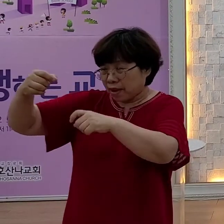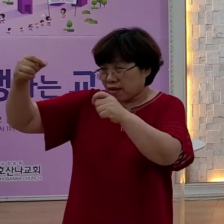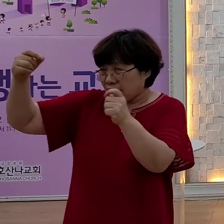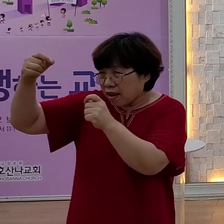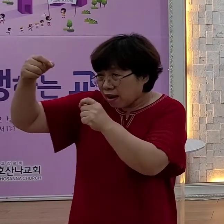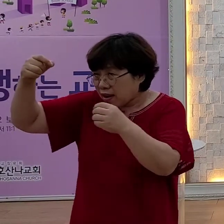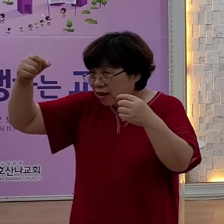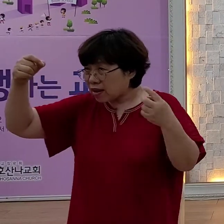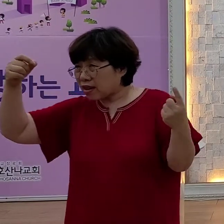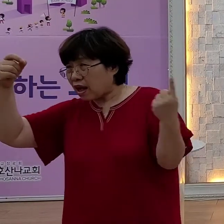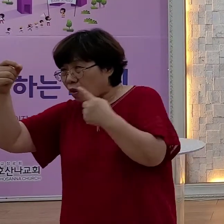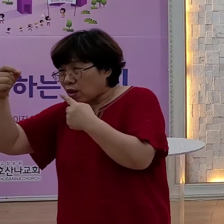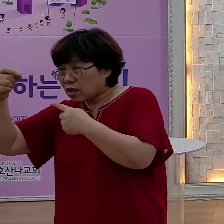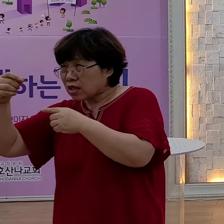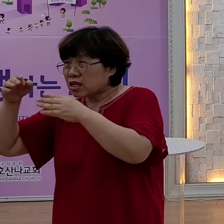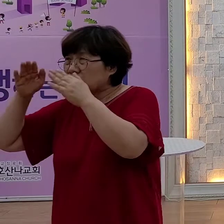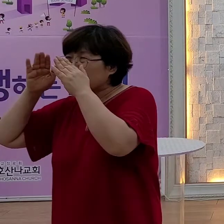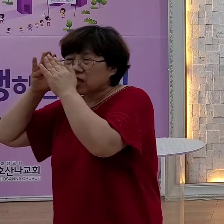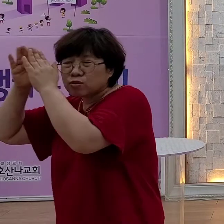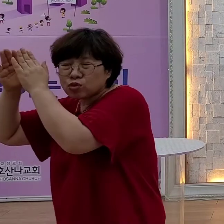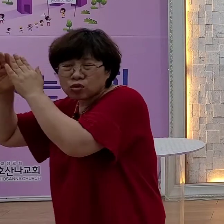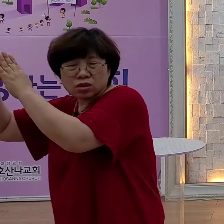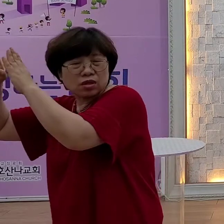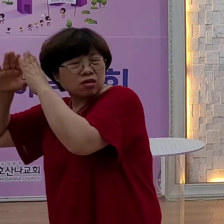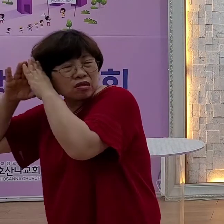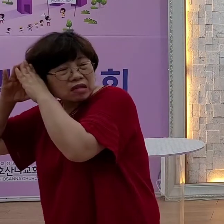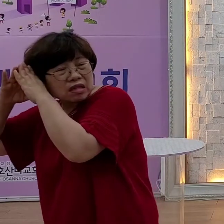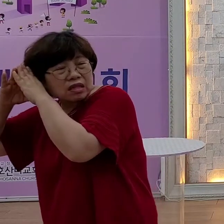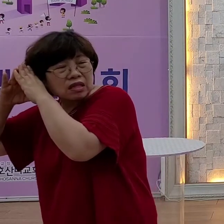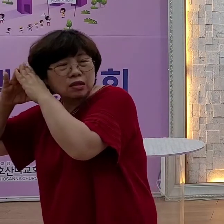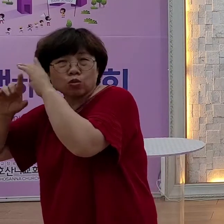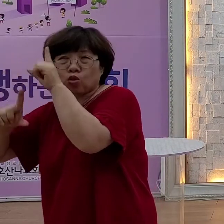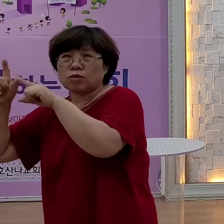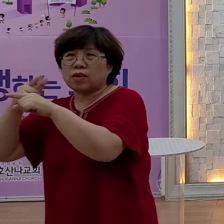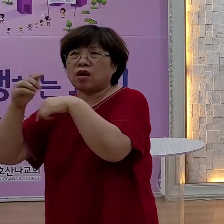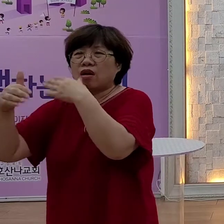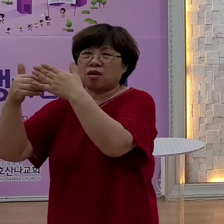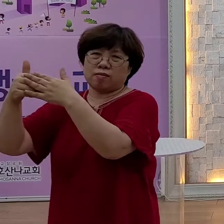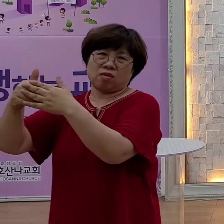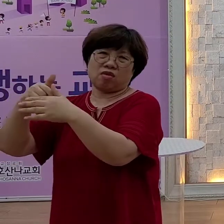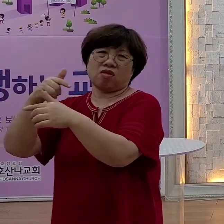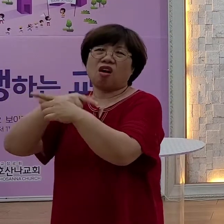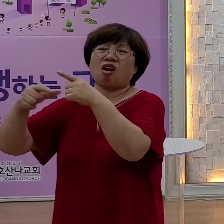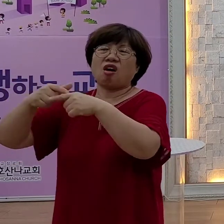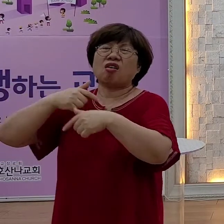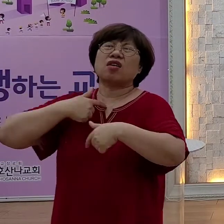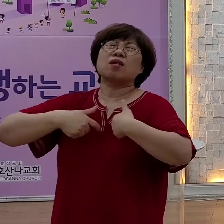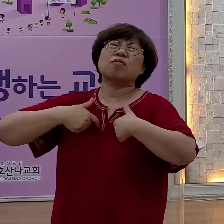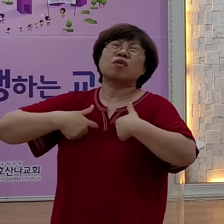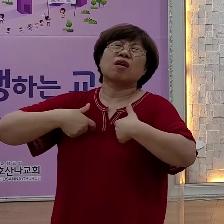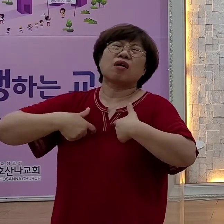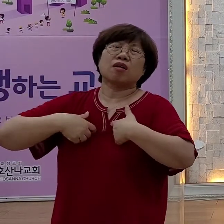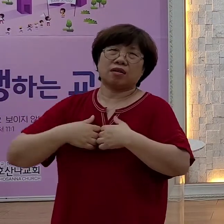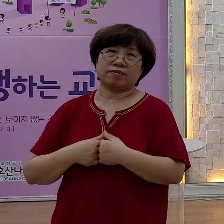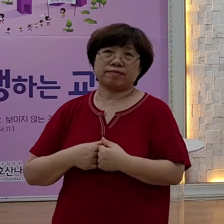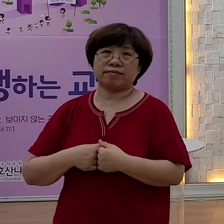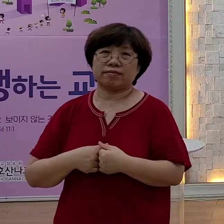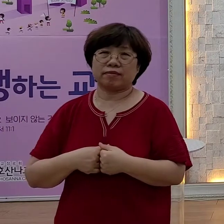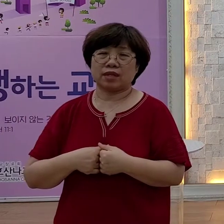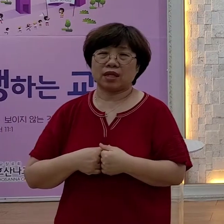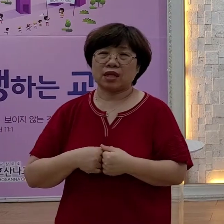집중하여 경청하여 듣는 이 모습을 더 원하신다라는 것을 말하고 있다는 거예요. 이게 자세의